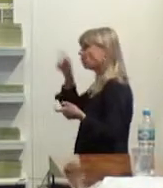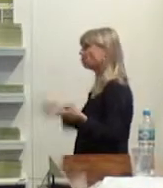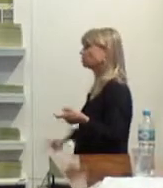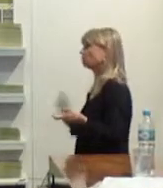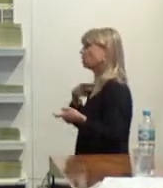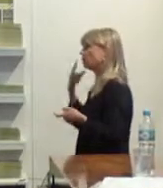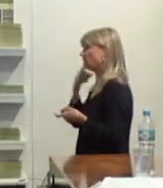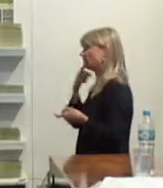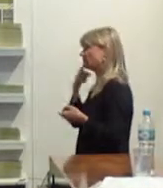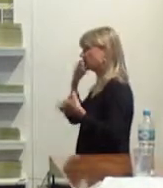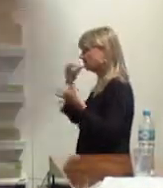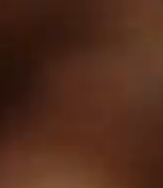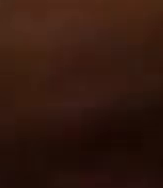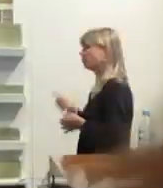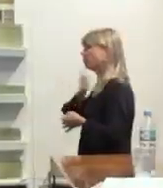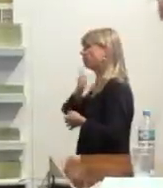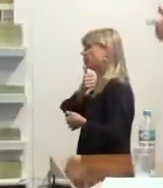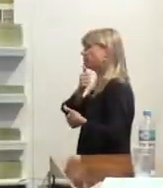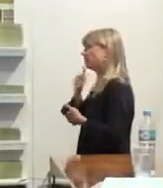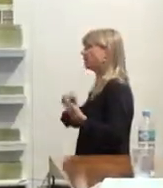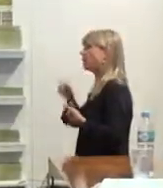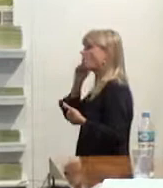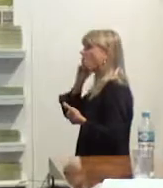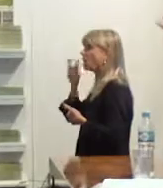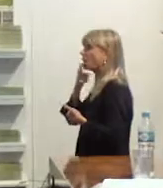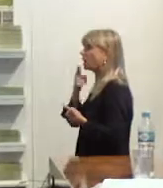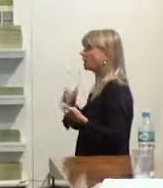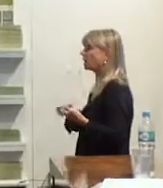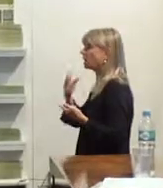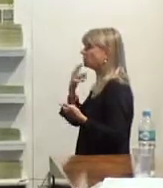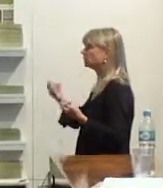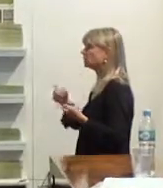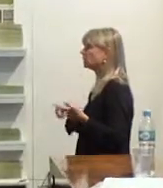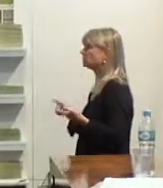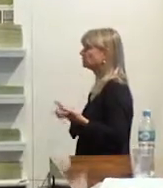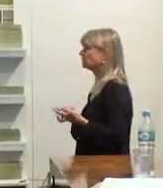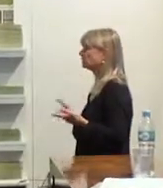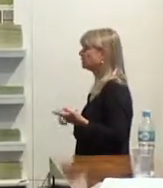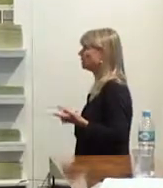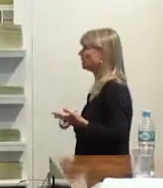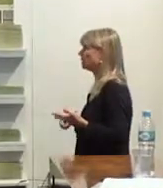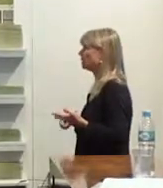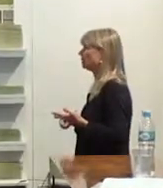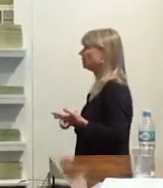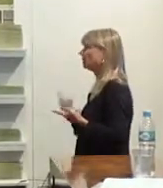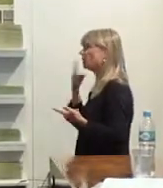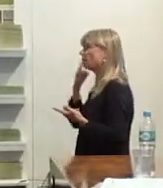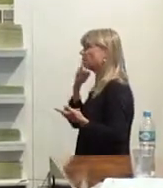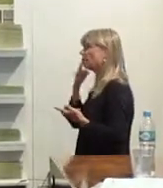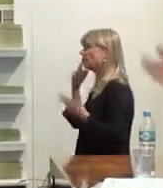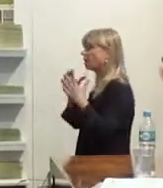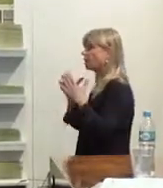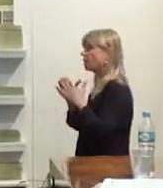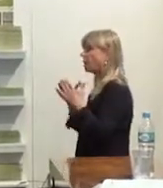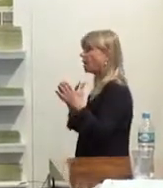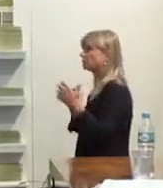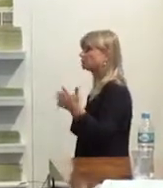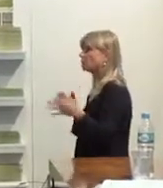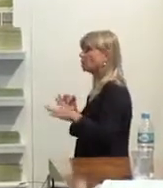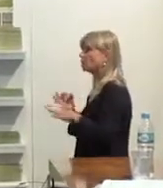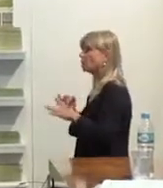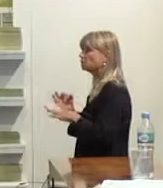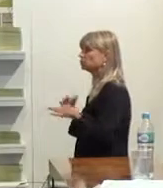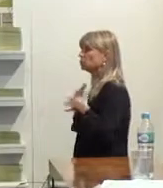vivir. El agua, el gas, la electricidad, una vivienda digna,